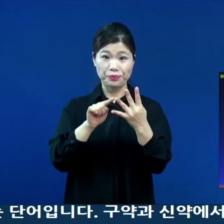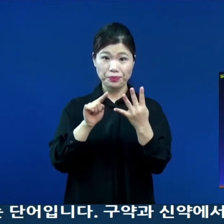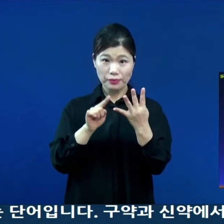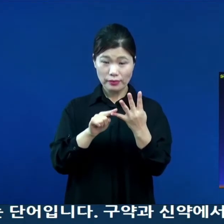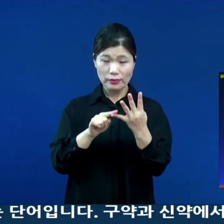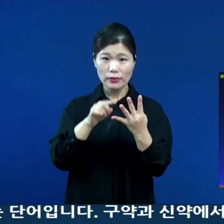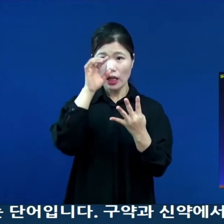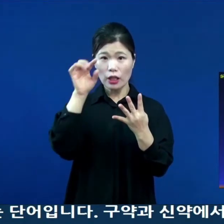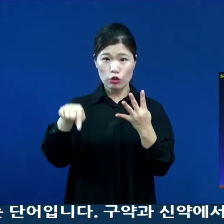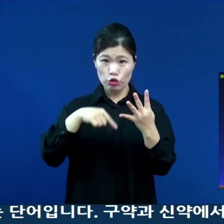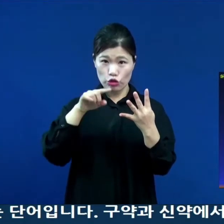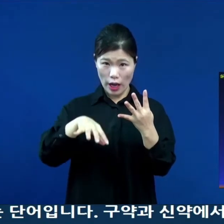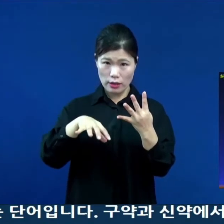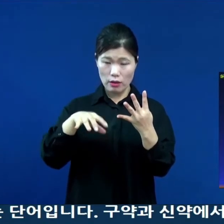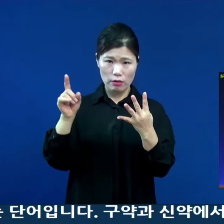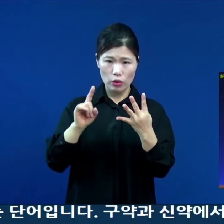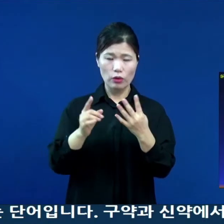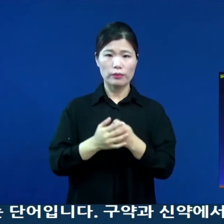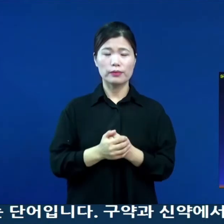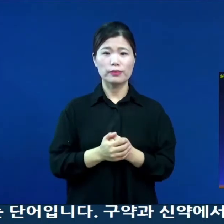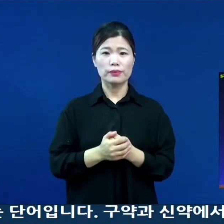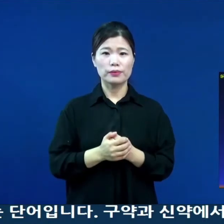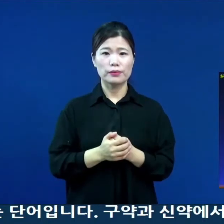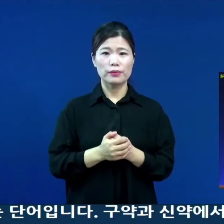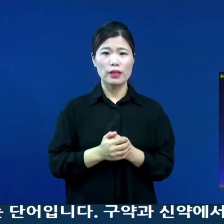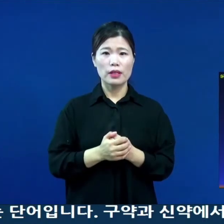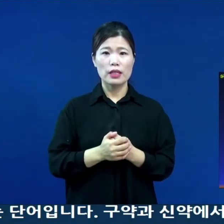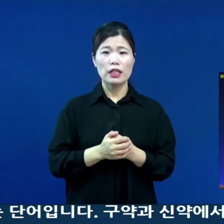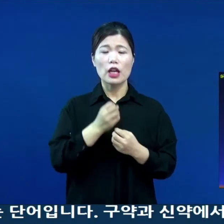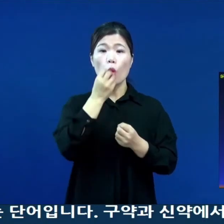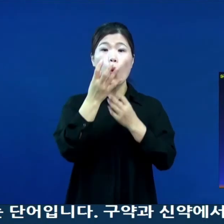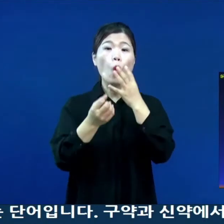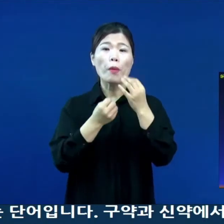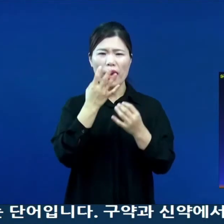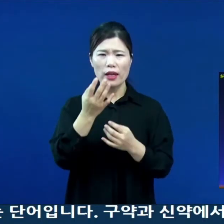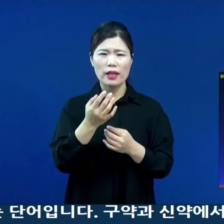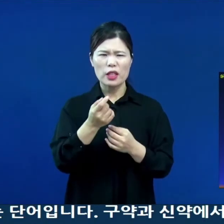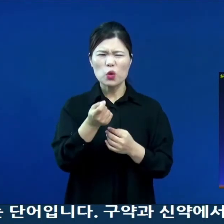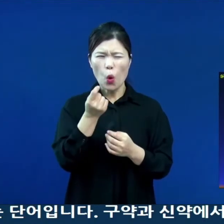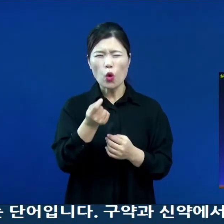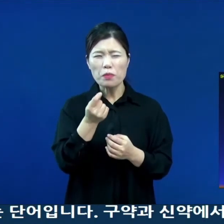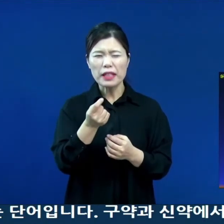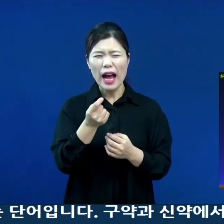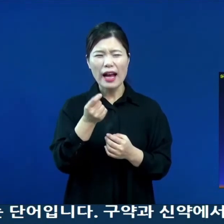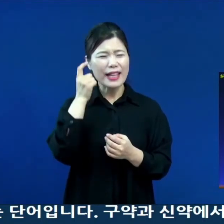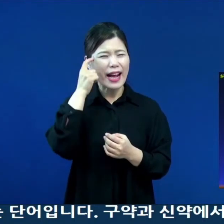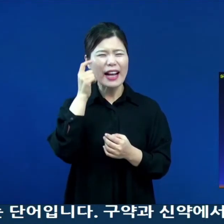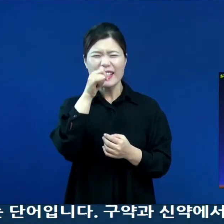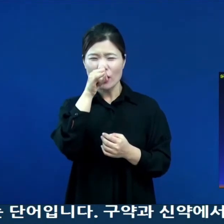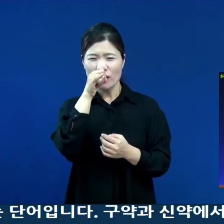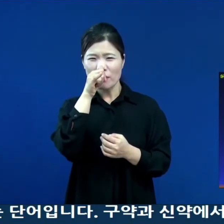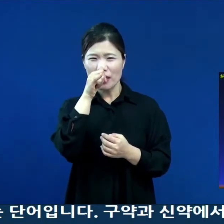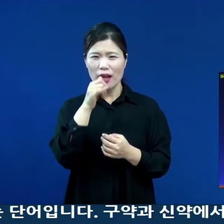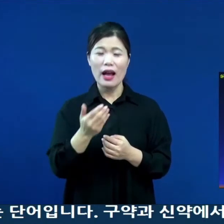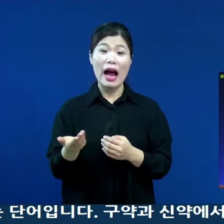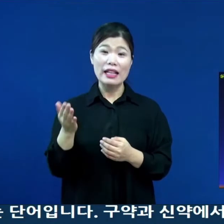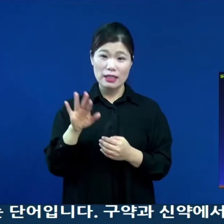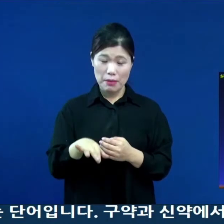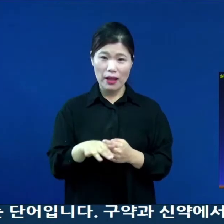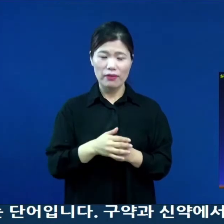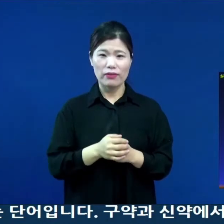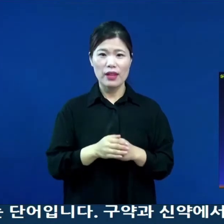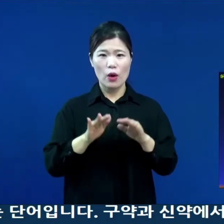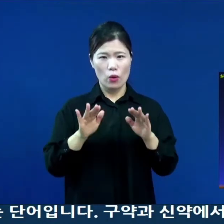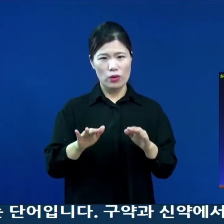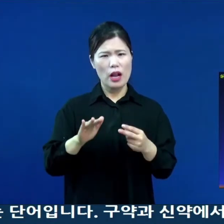가장 이 적은 범위의 믿음이다, 이렇게 생각해 왔었는데, 다시 오늘 이번에